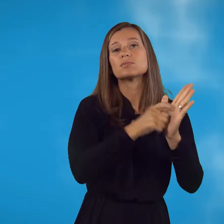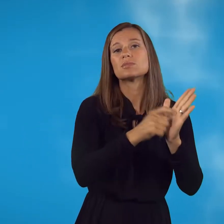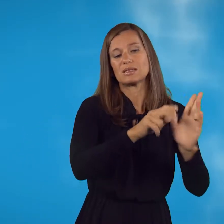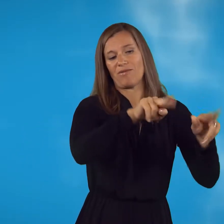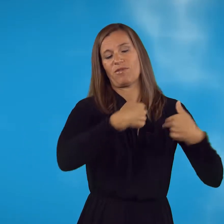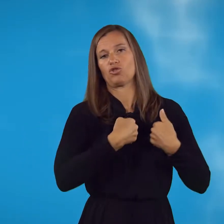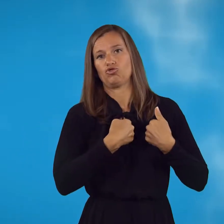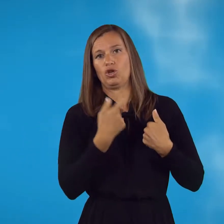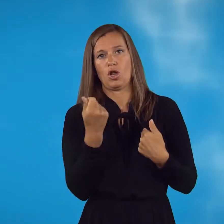vračilo.